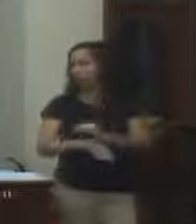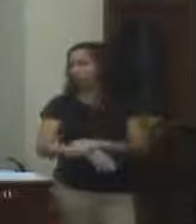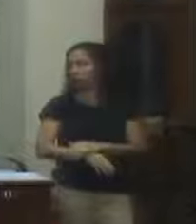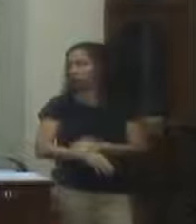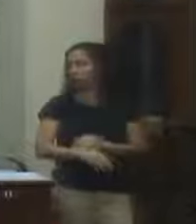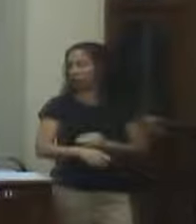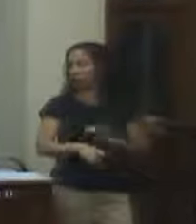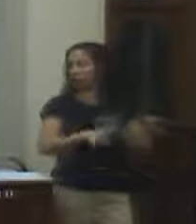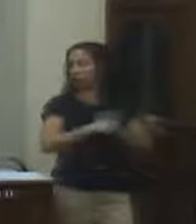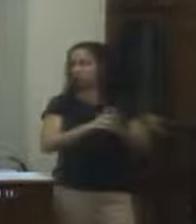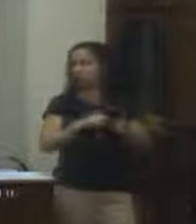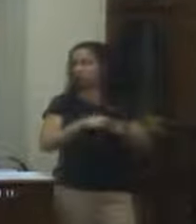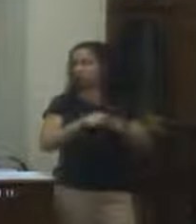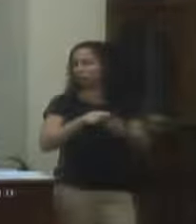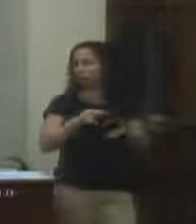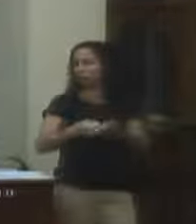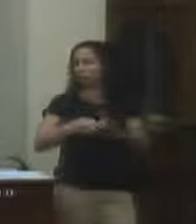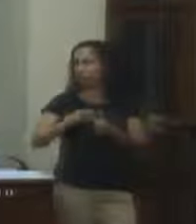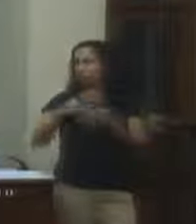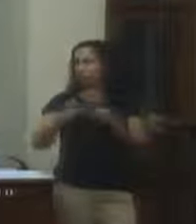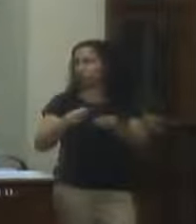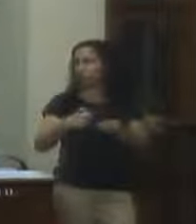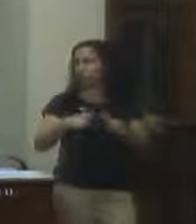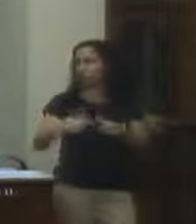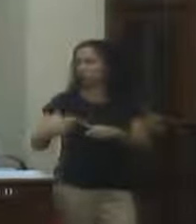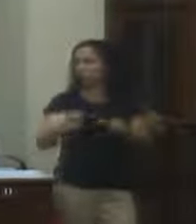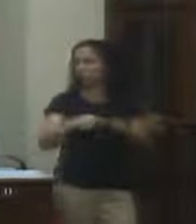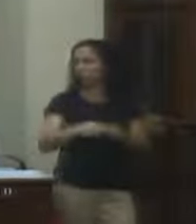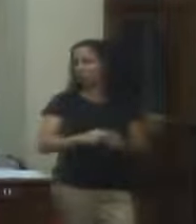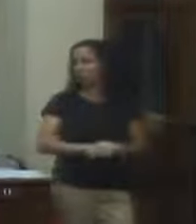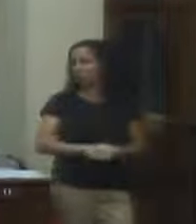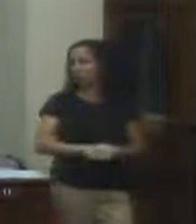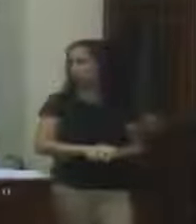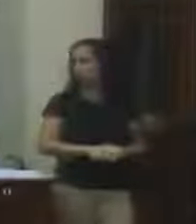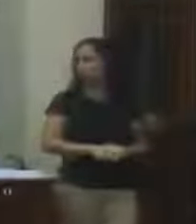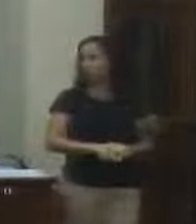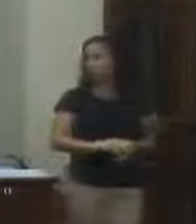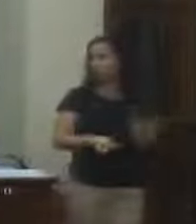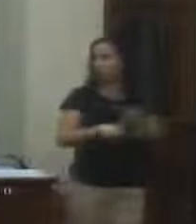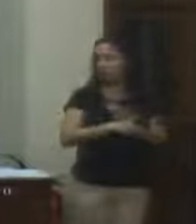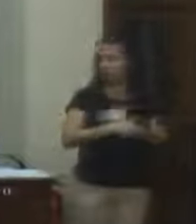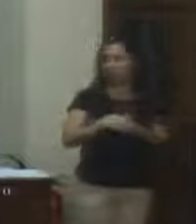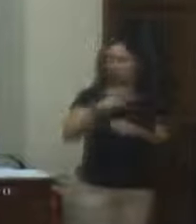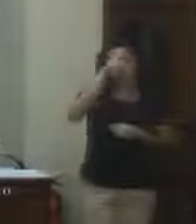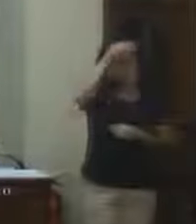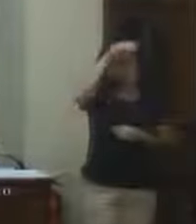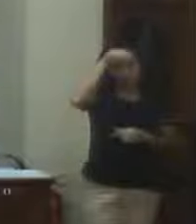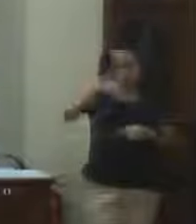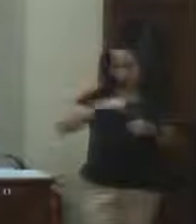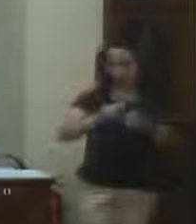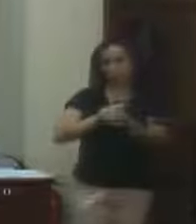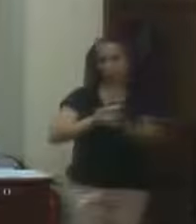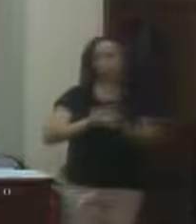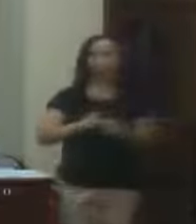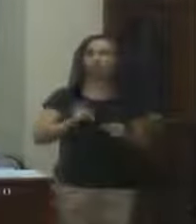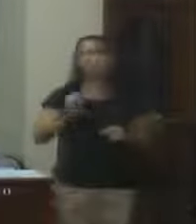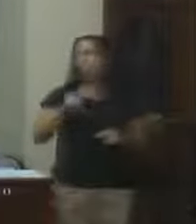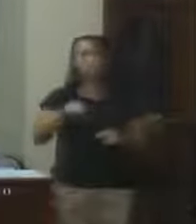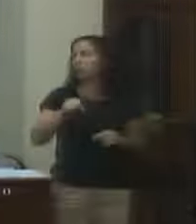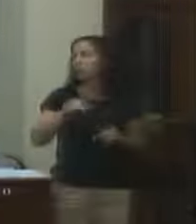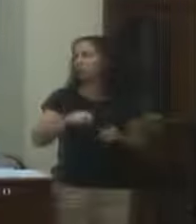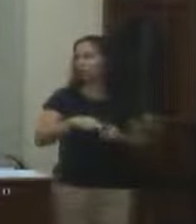normas executadas e determinadas pela lei orgânica do município, e sim